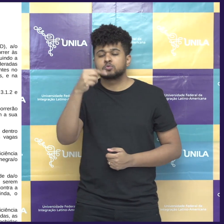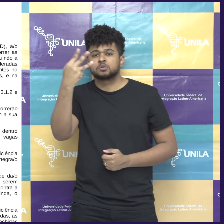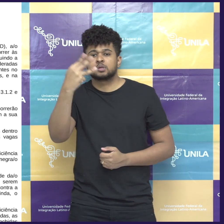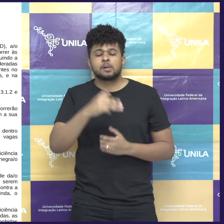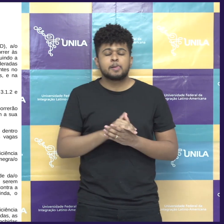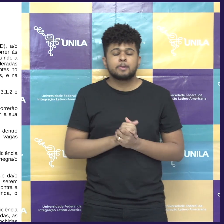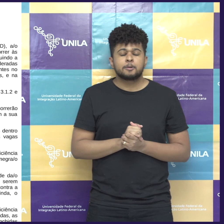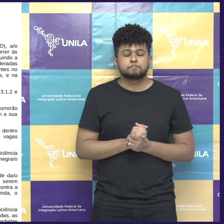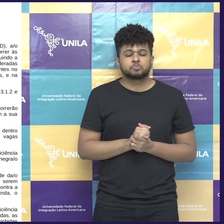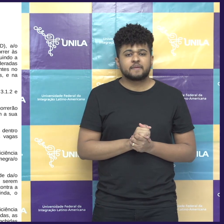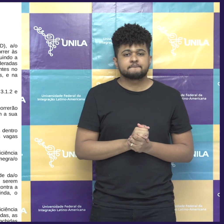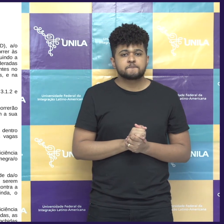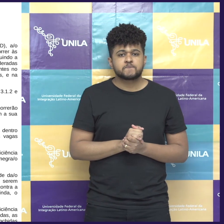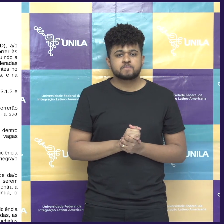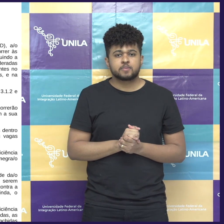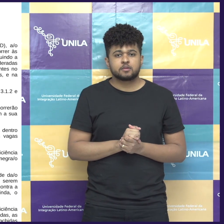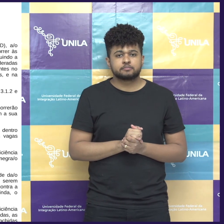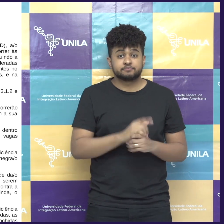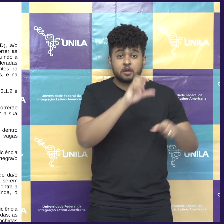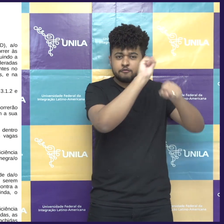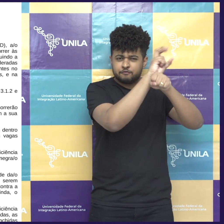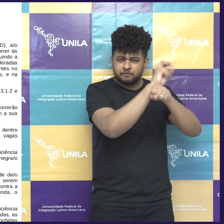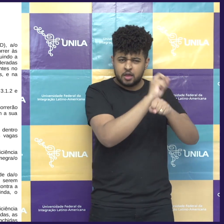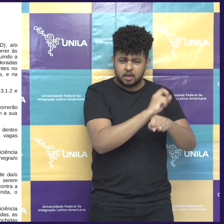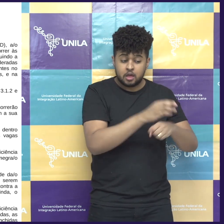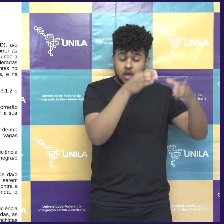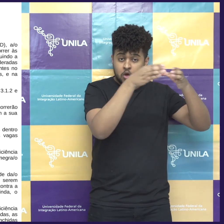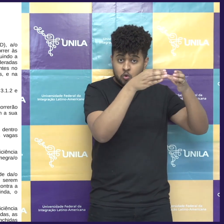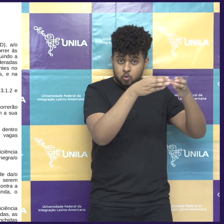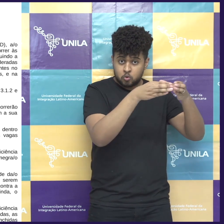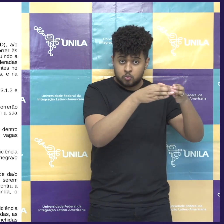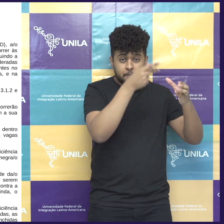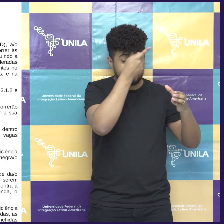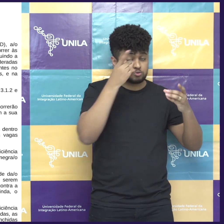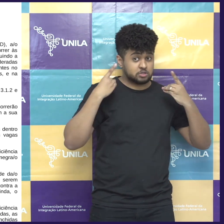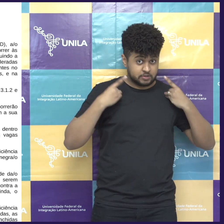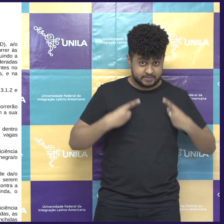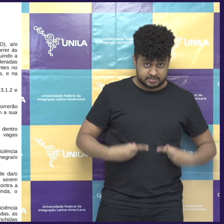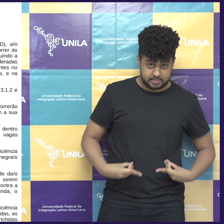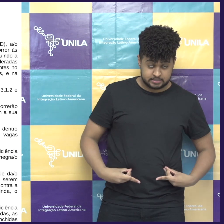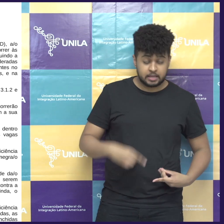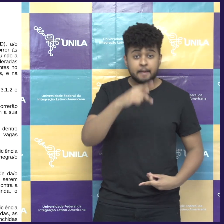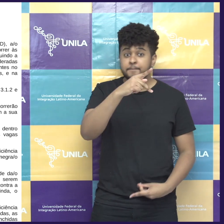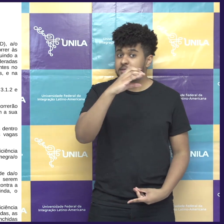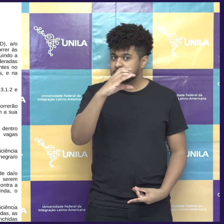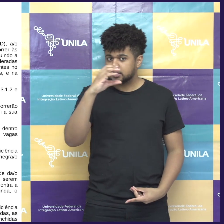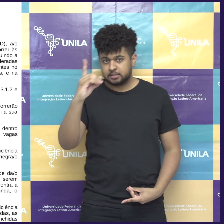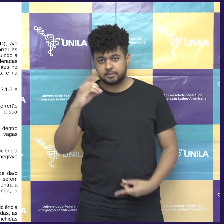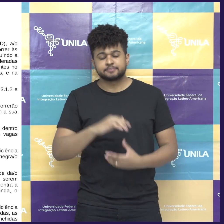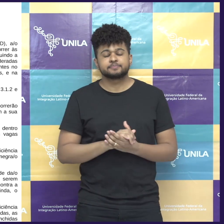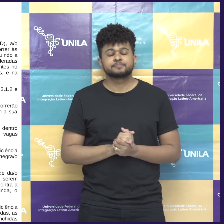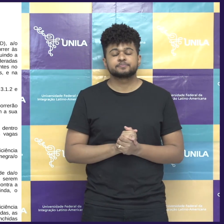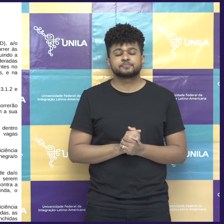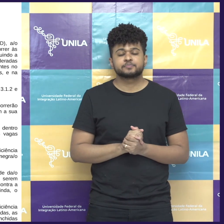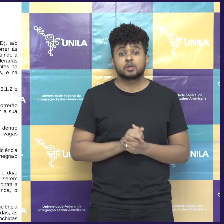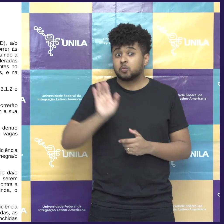3.1.3. Para concorrer às vagas reservadas a pessoas com deficiência, PCD,